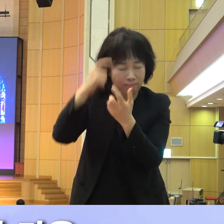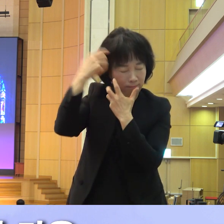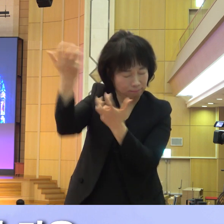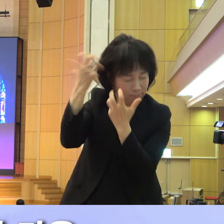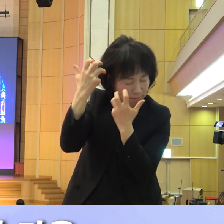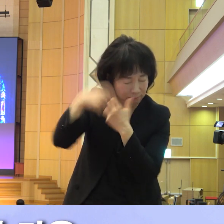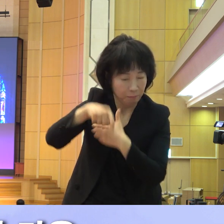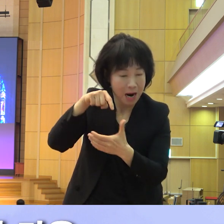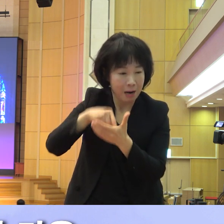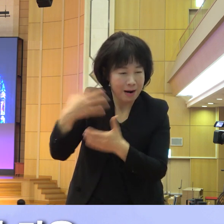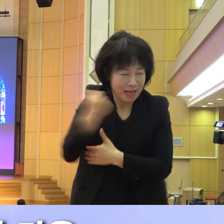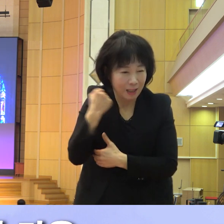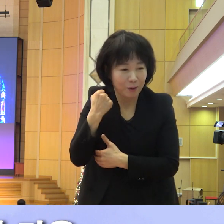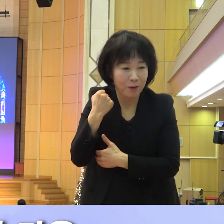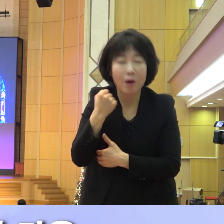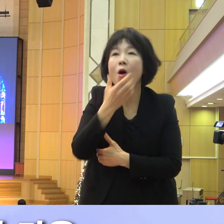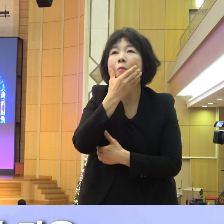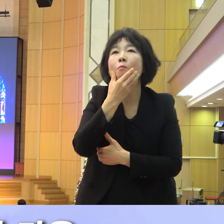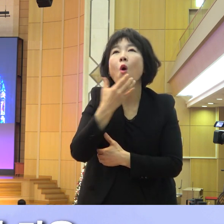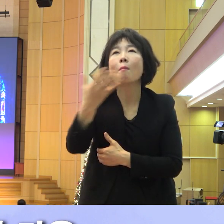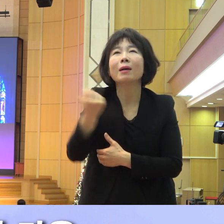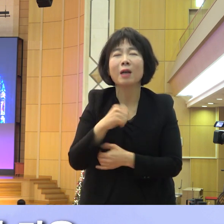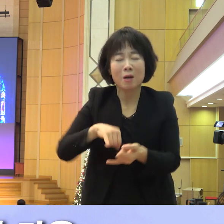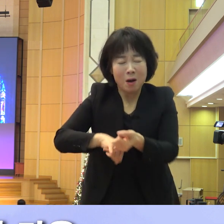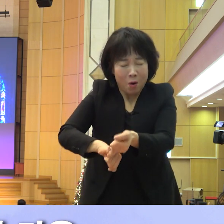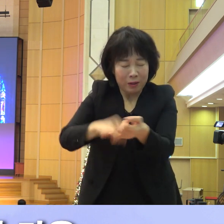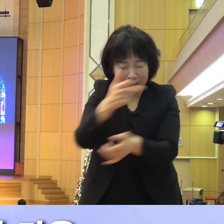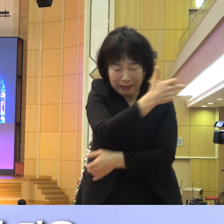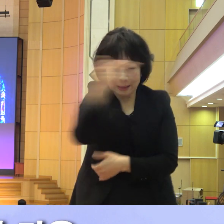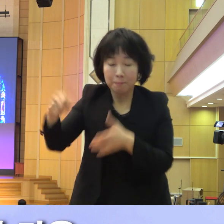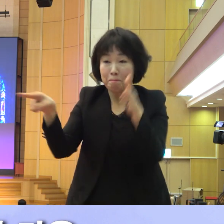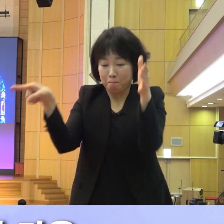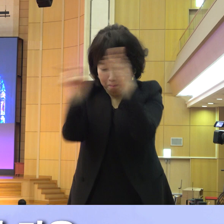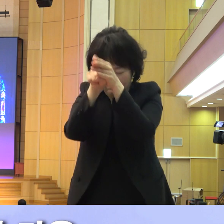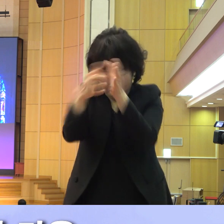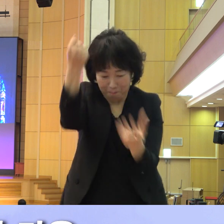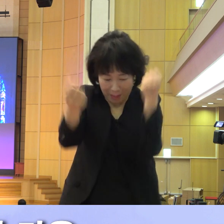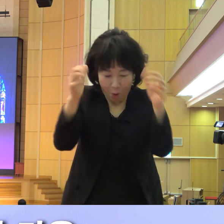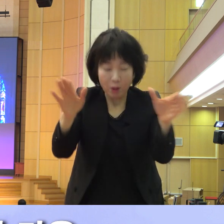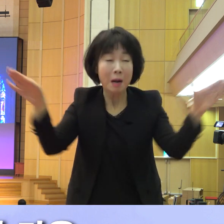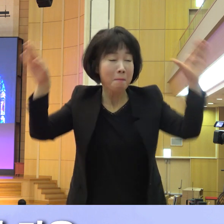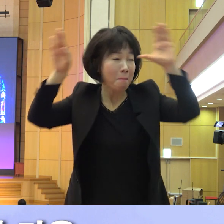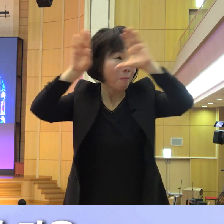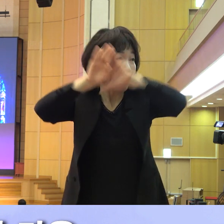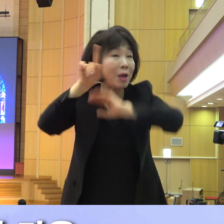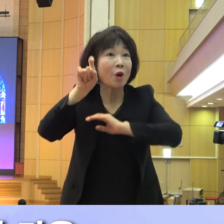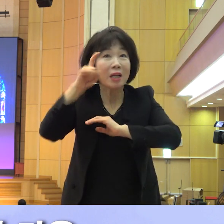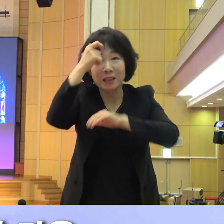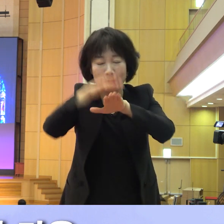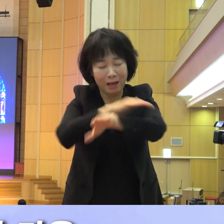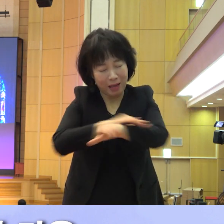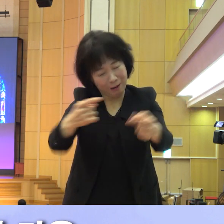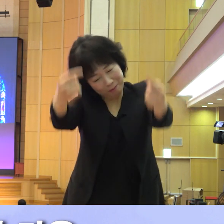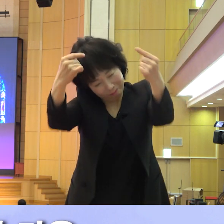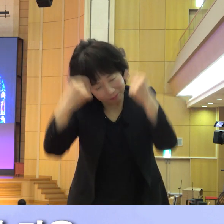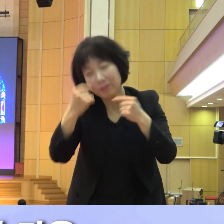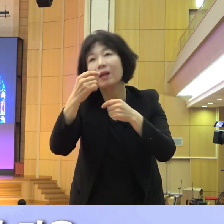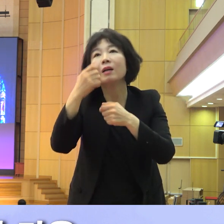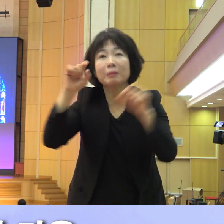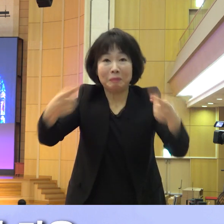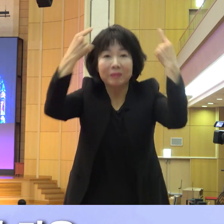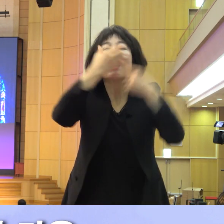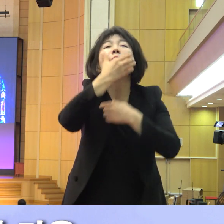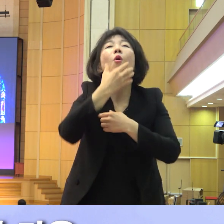간절한 마음과, 그리고 축복받겠다는 그 큰 믿음으로 오늘 송구영 예배를 드릴 수 있도록 함께하여